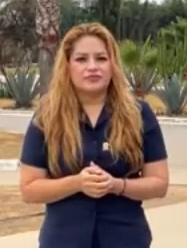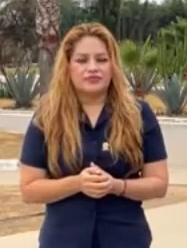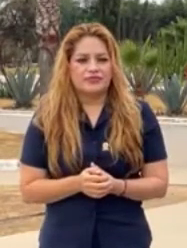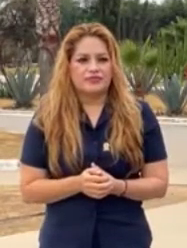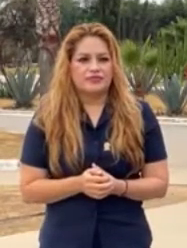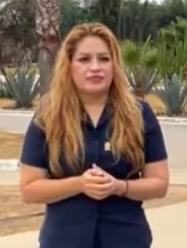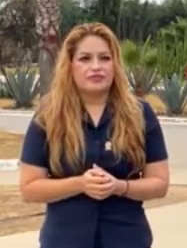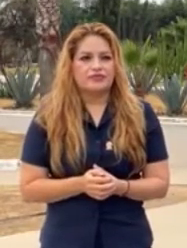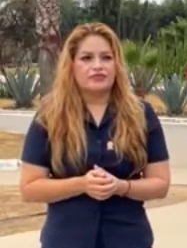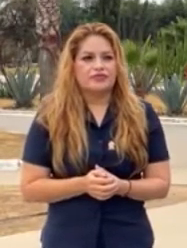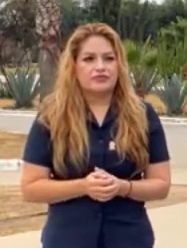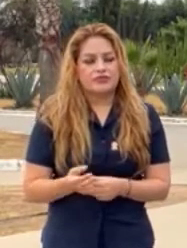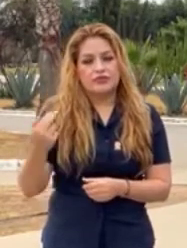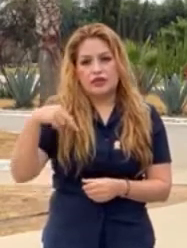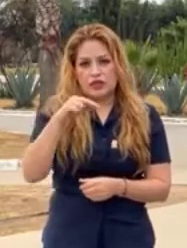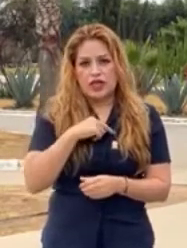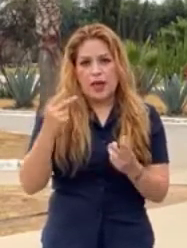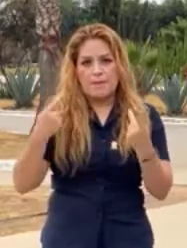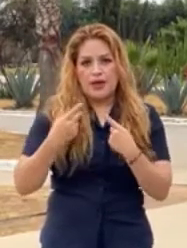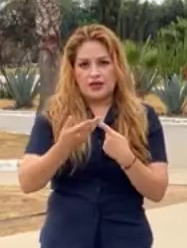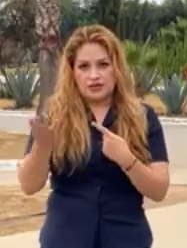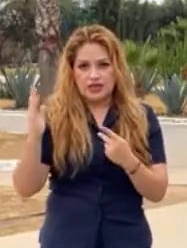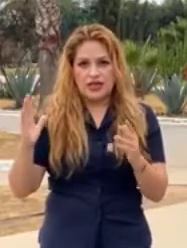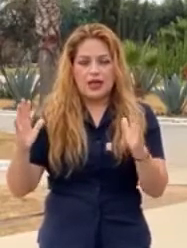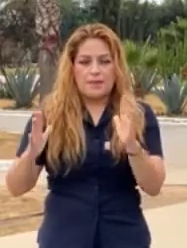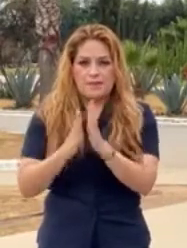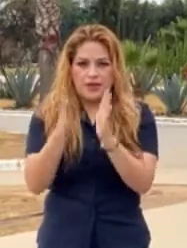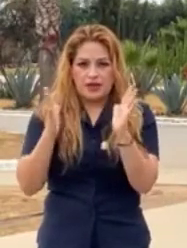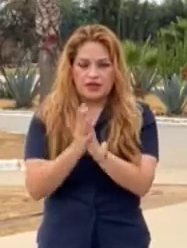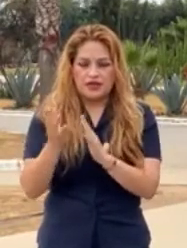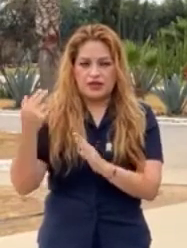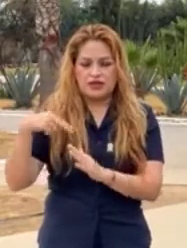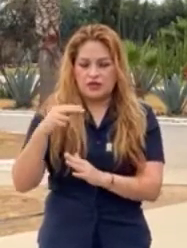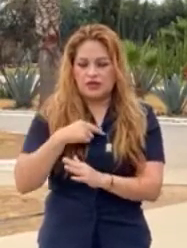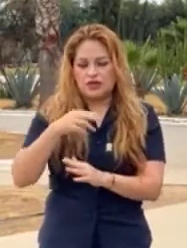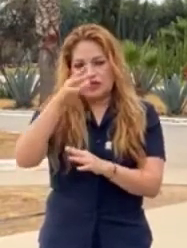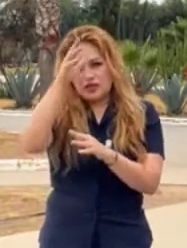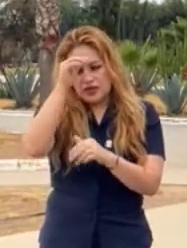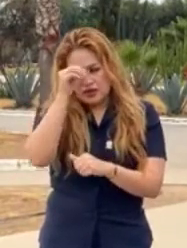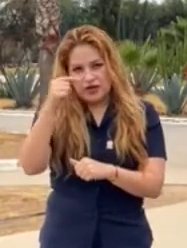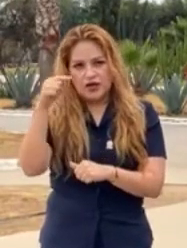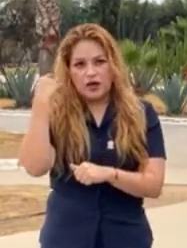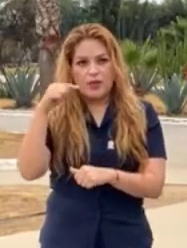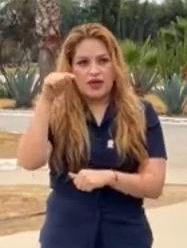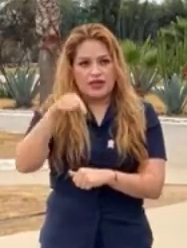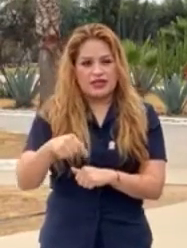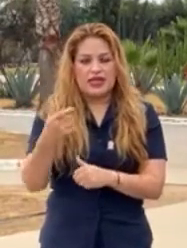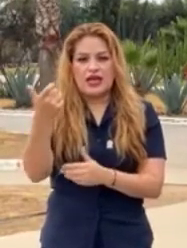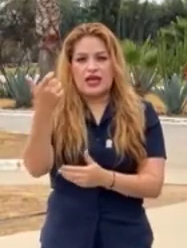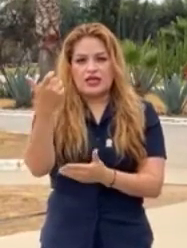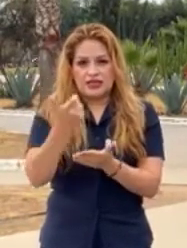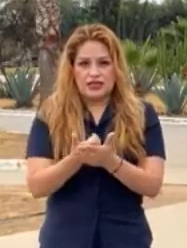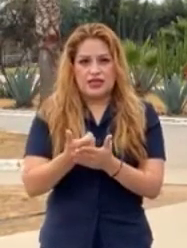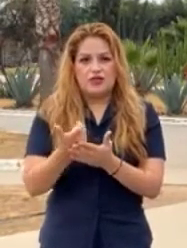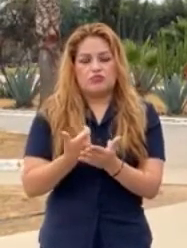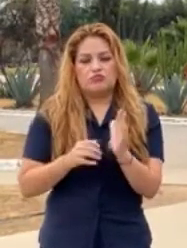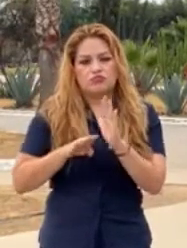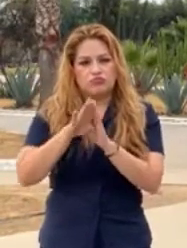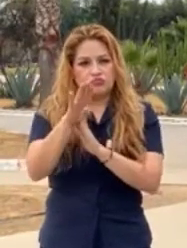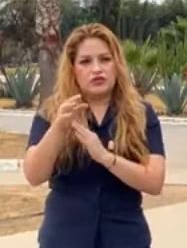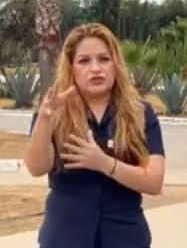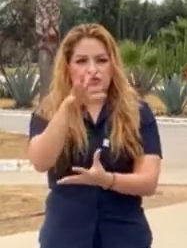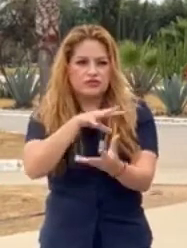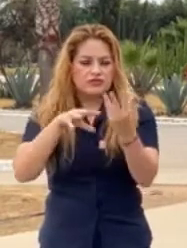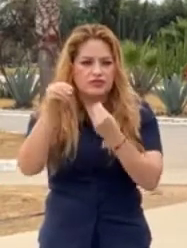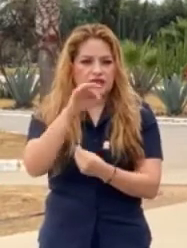participación ciudadana con el propósito de fortalecer la economía de la comunidad. El gobierno de Ensenada, a través del Departamento de Participación